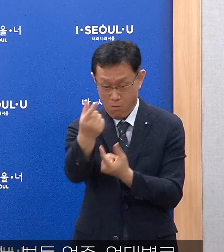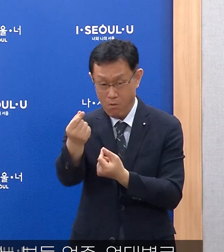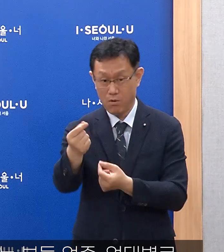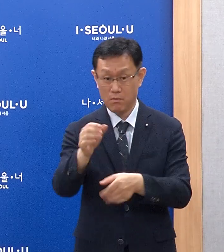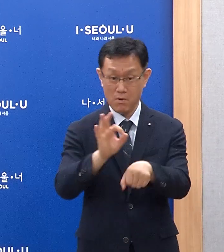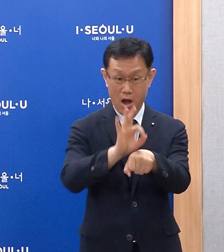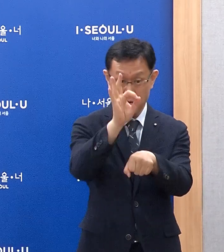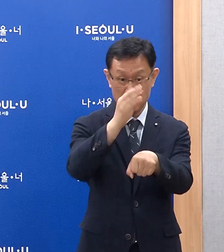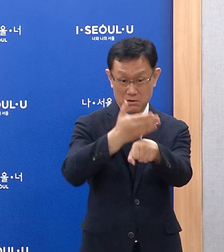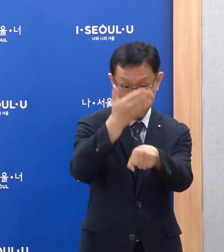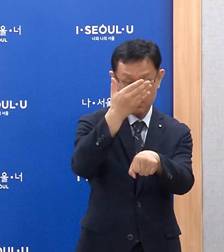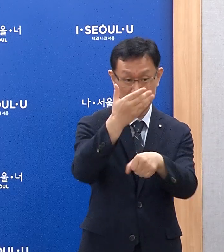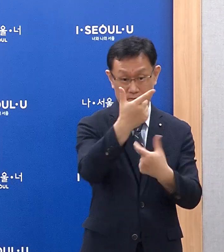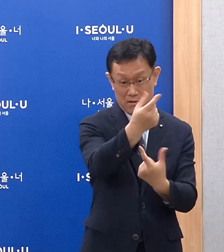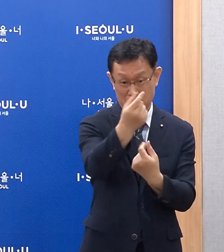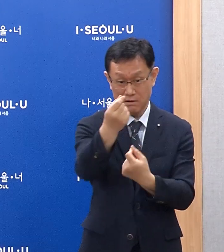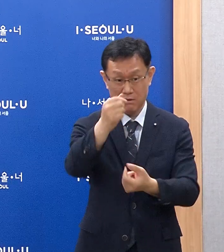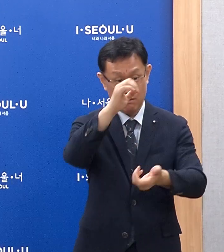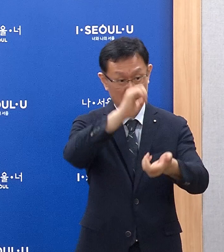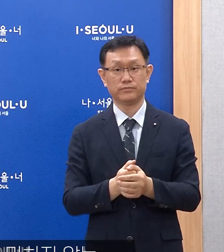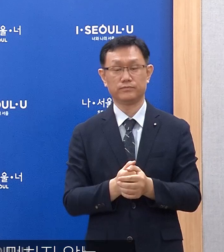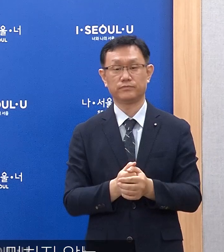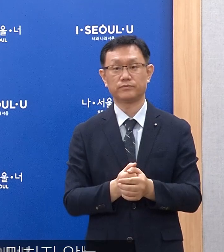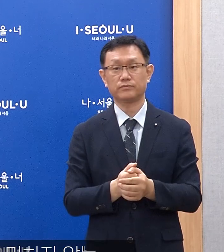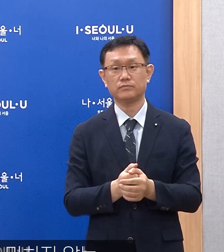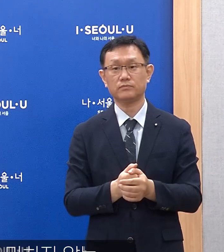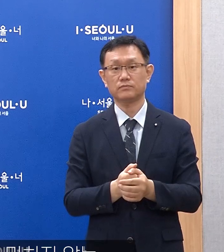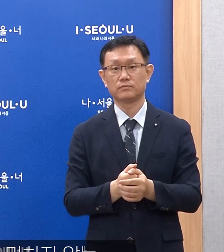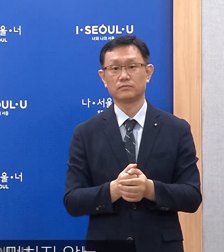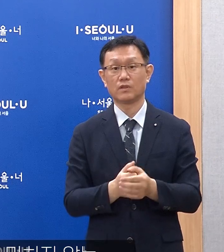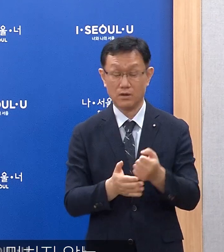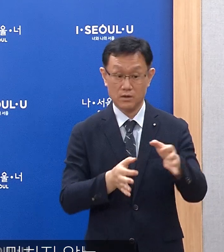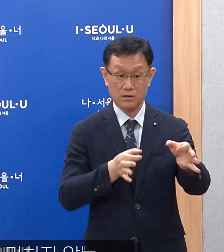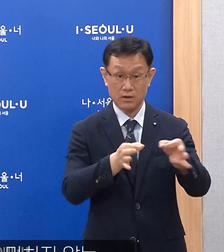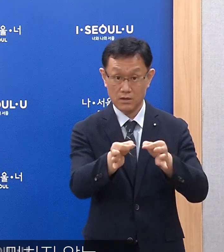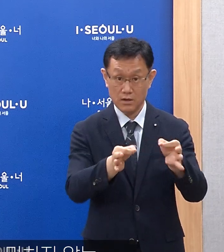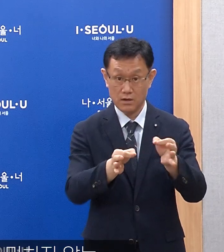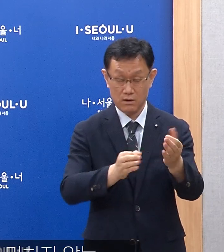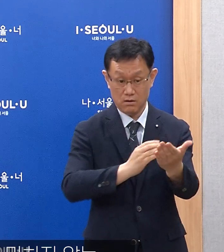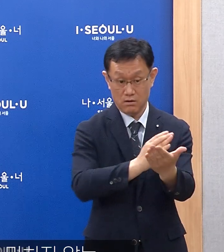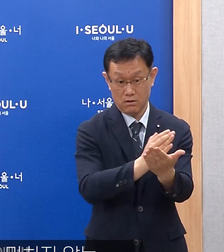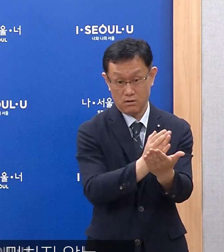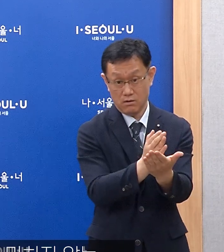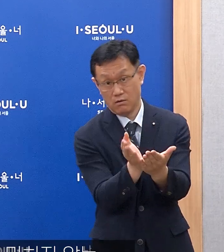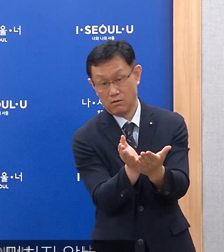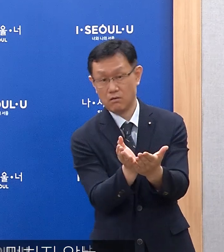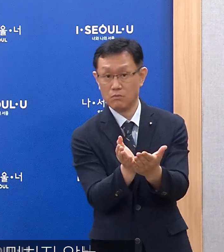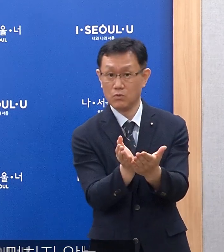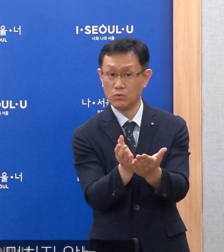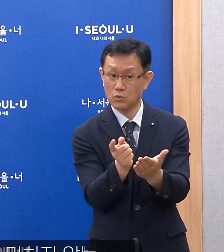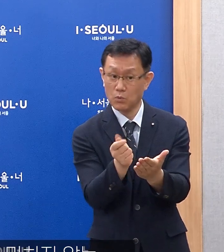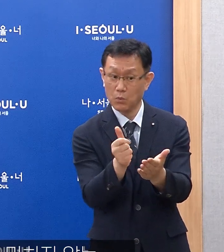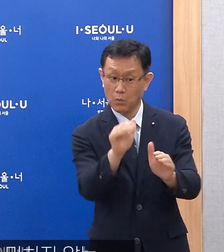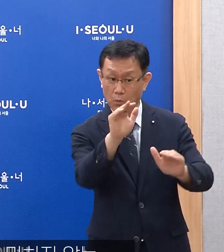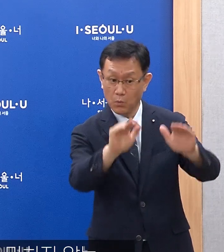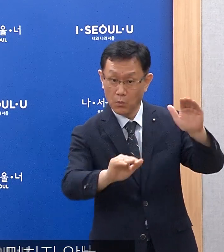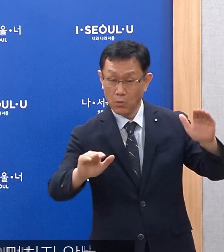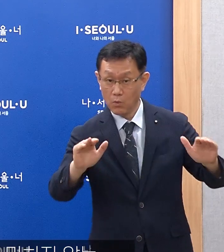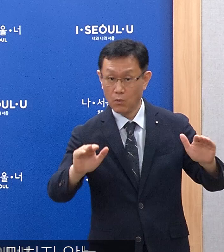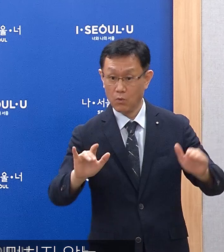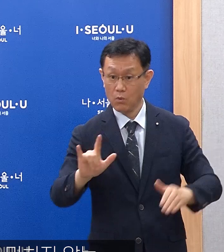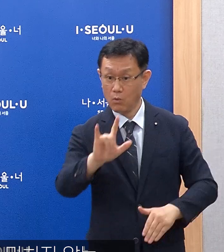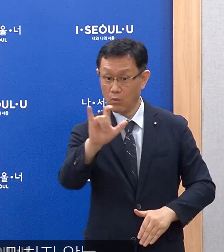필요가 있겠느냐 하는 문제 제기를 한 적은 있는데요. 그 업종 업태별로 크게 영향 미치지 않는 그런 그 업종이